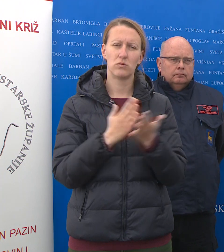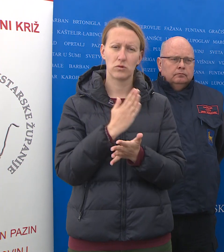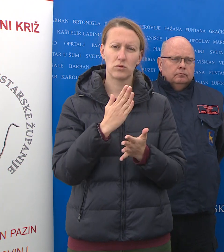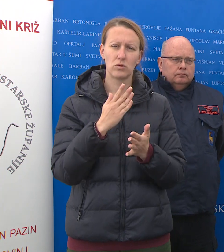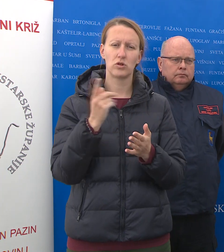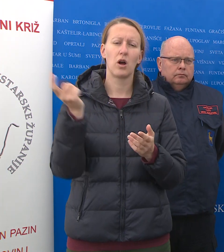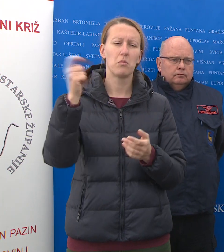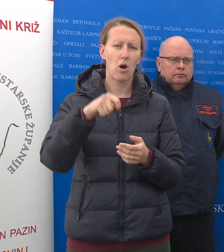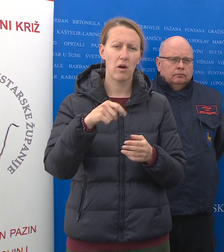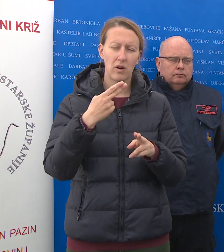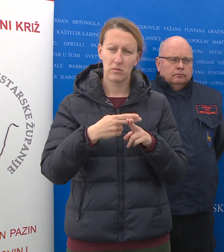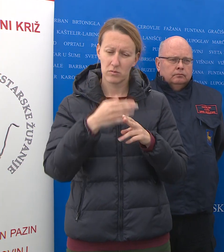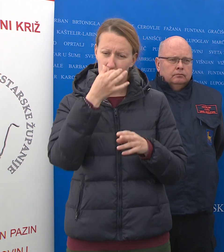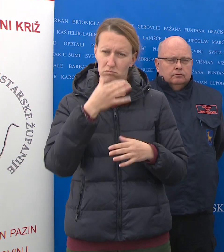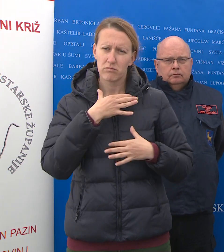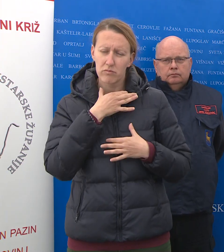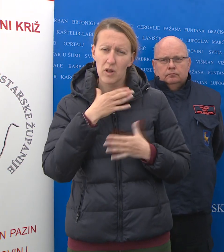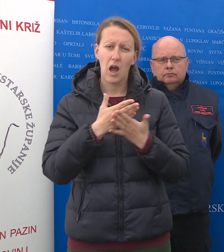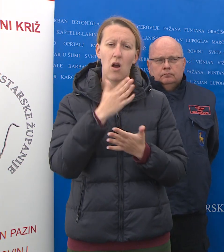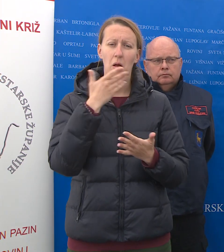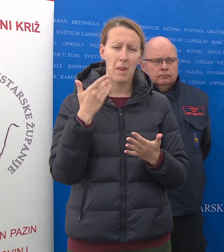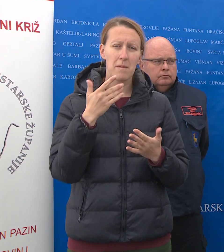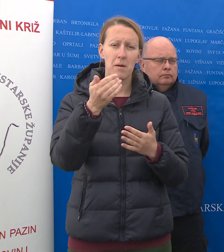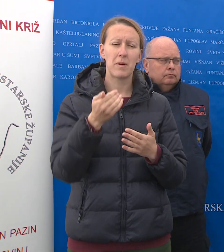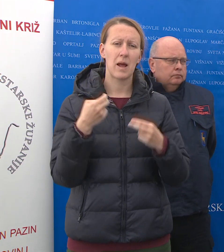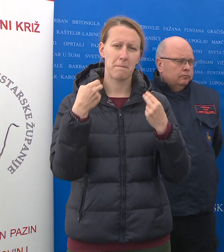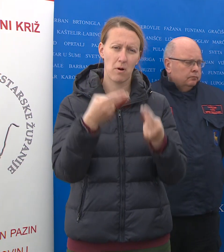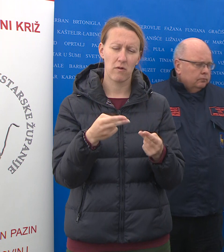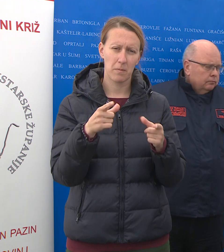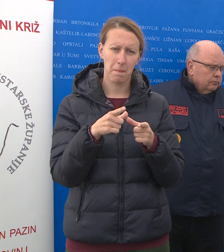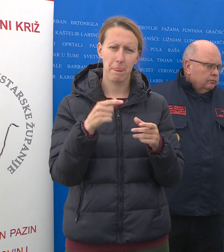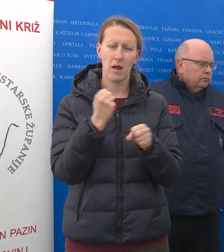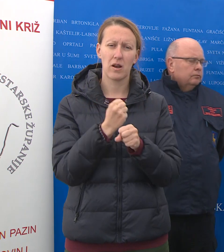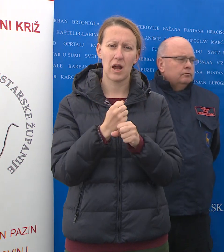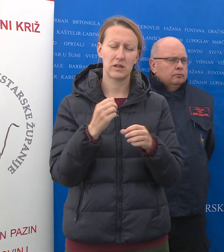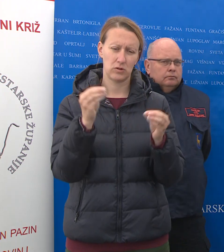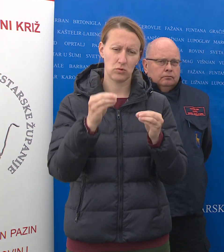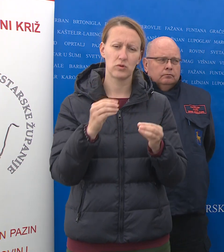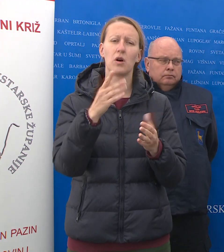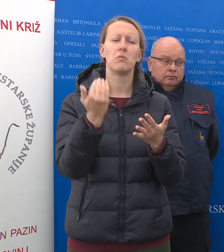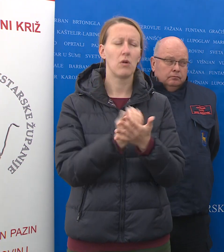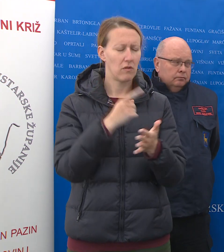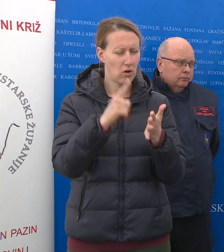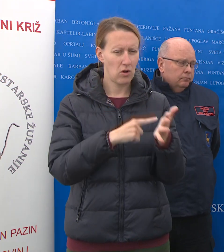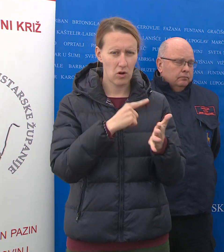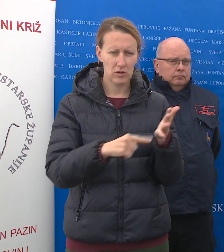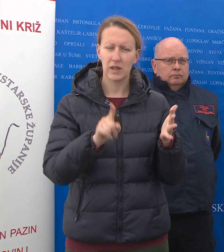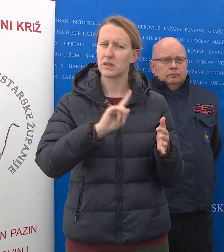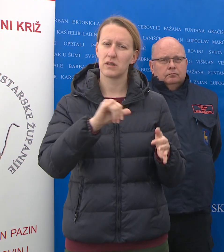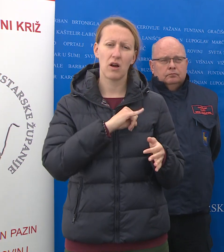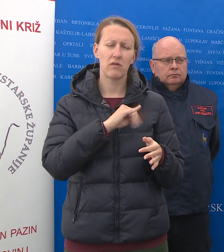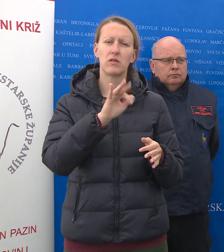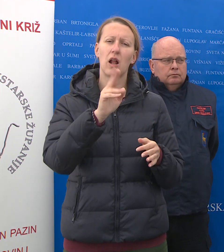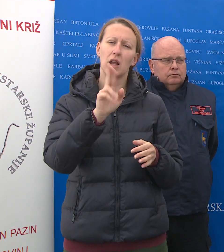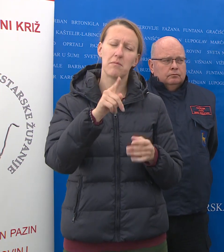slučaju pojave simptoma, a ako i ne razviju simptome prije povratka u rad u zdravstveni sustav se obavezno testiraju neovisno